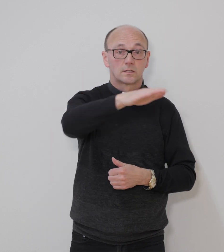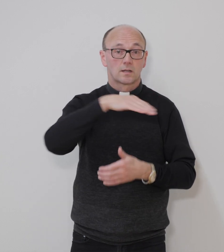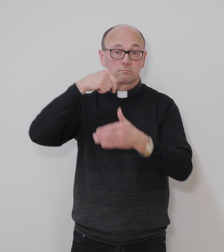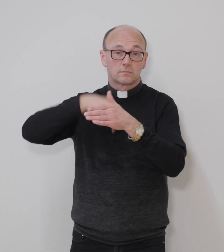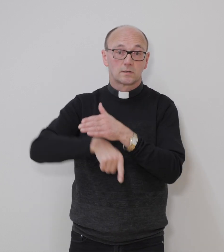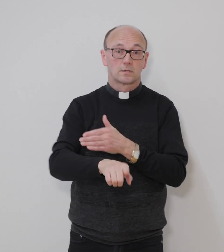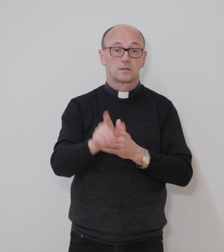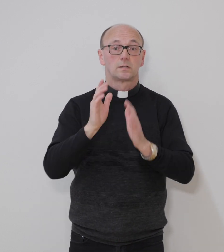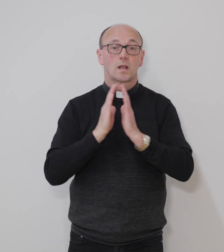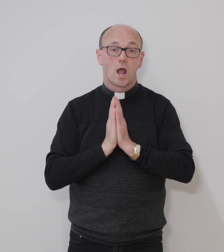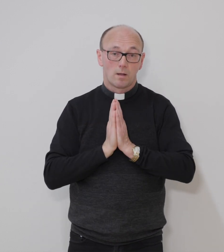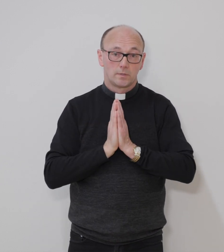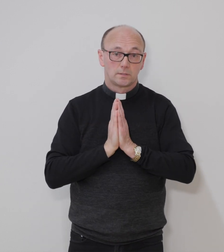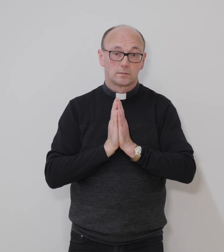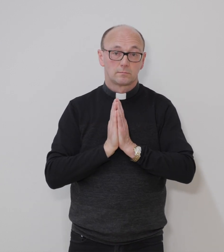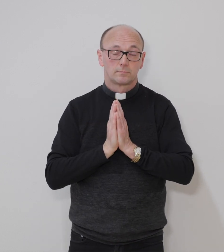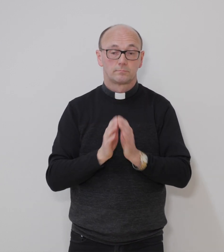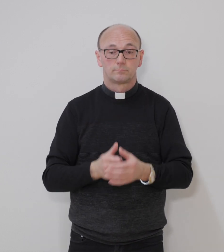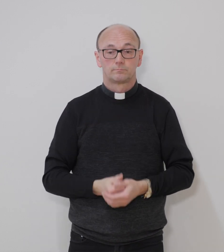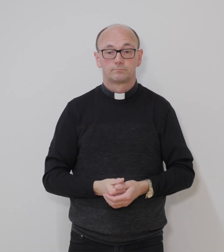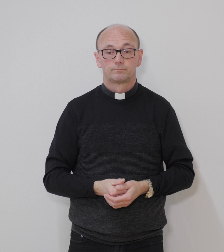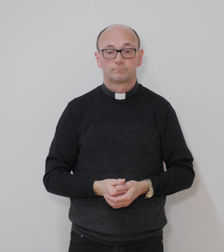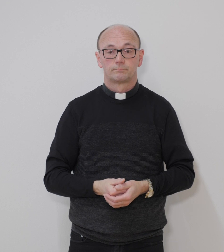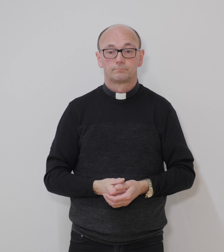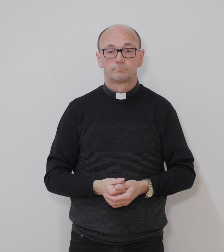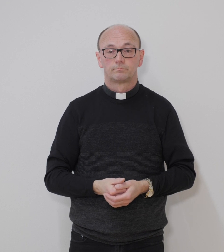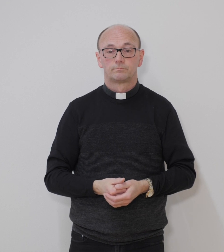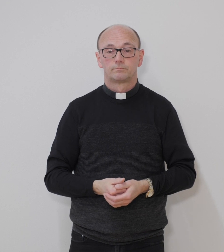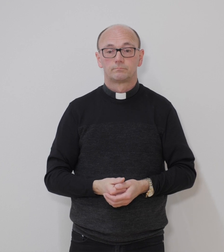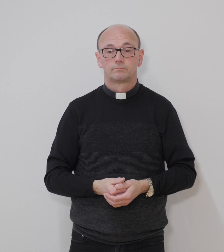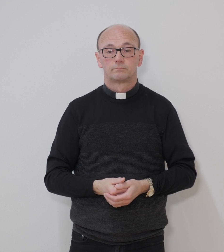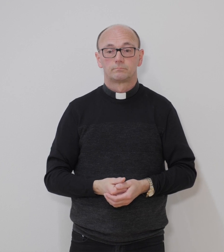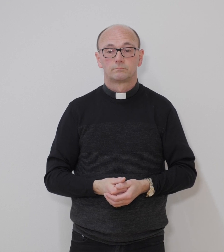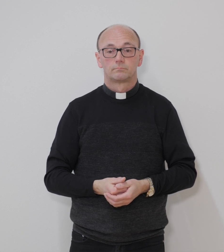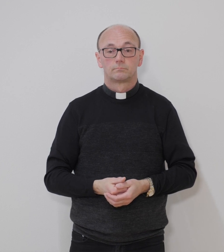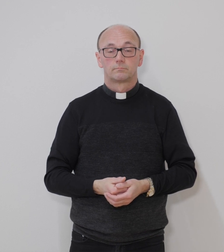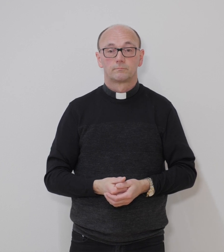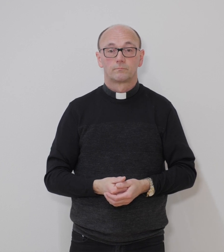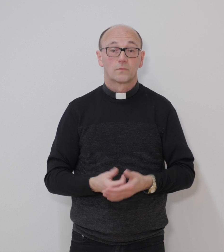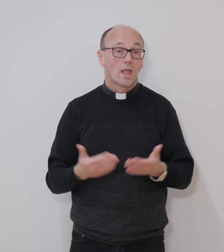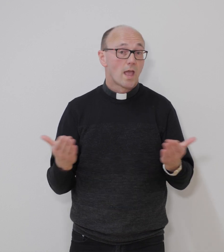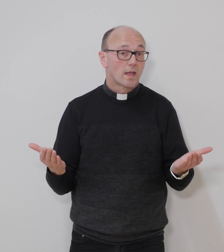Dein Kreuz, o Herr, will ich erheben und